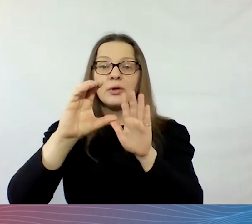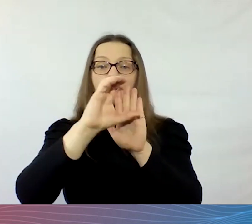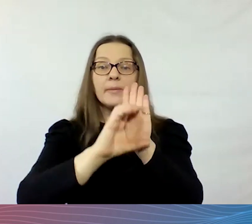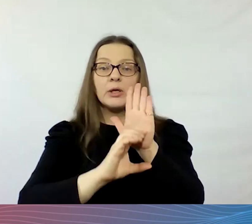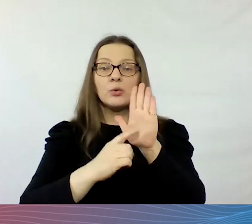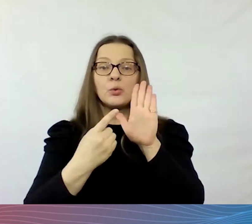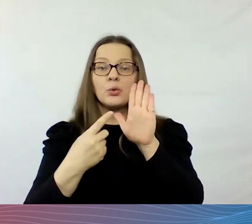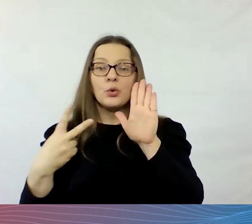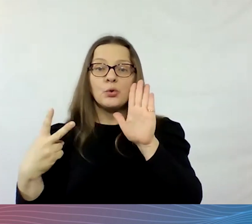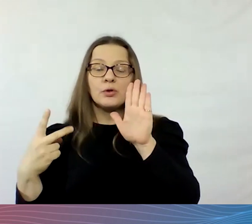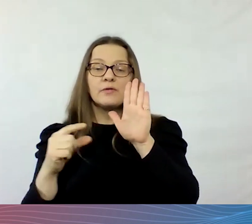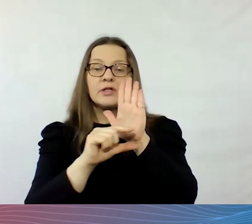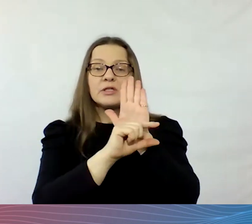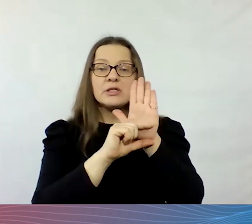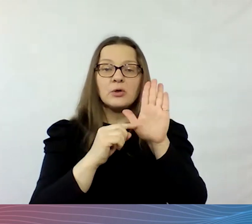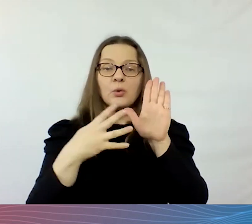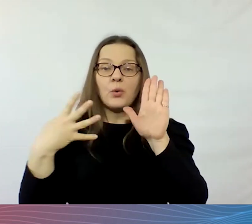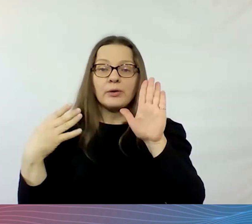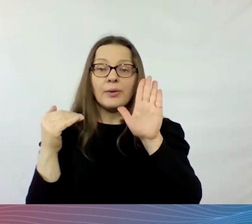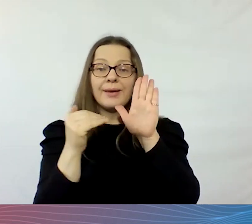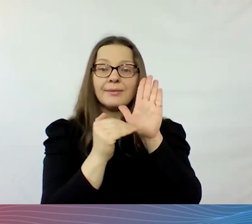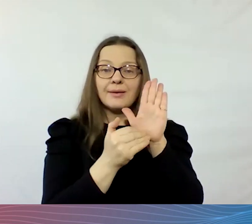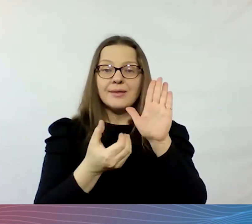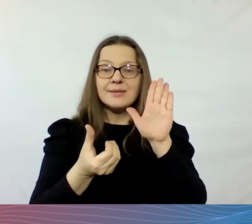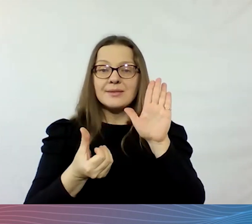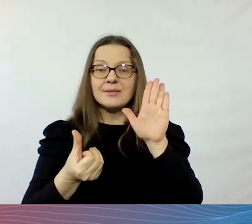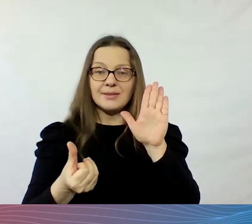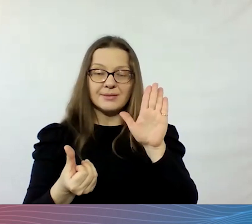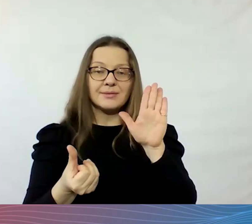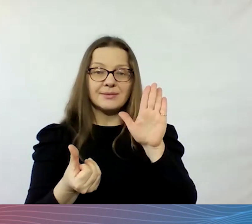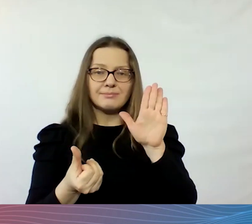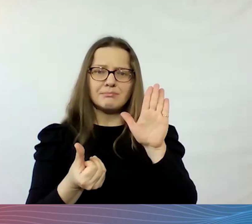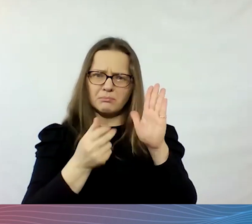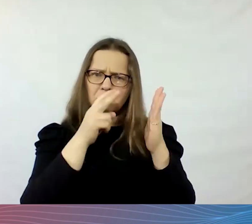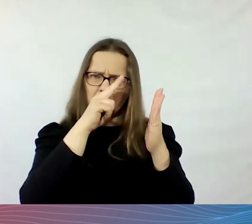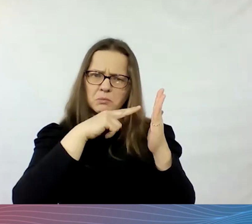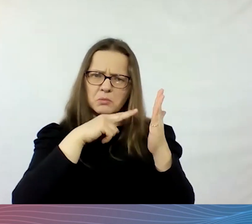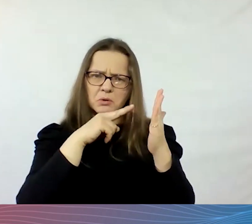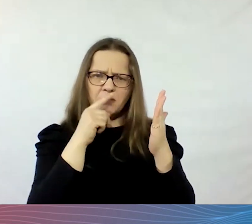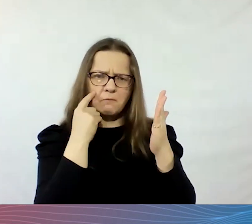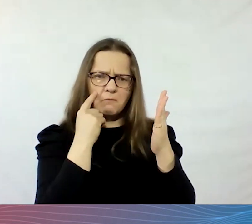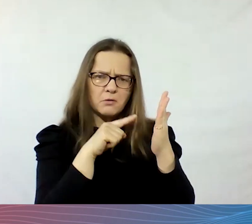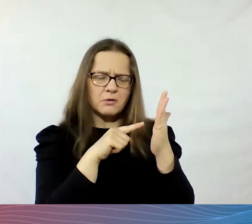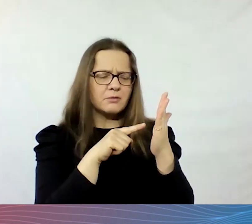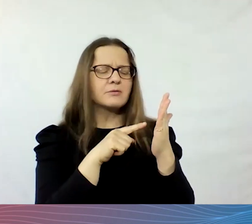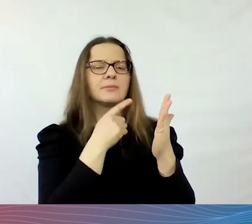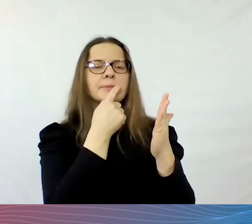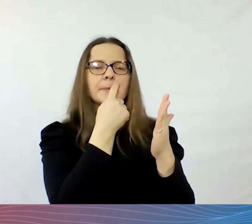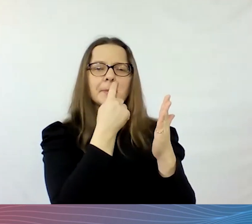6. Dá uma olhada no versículo 4. 1 Coríntios 12, versículo 4.